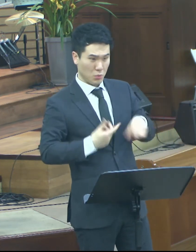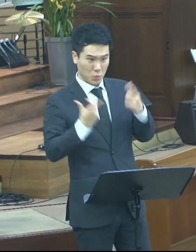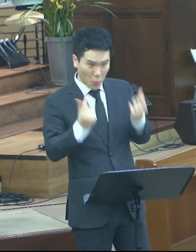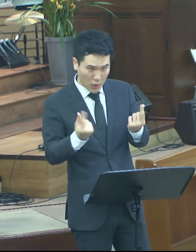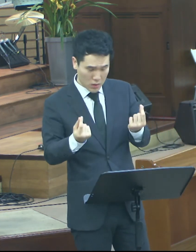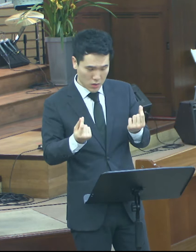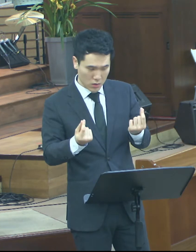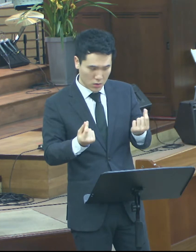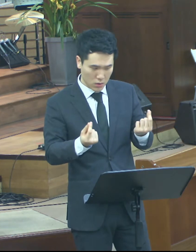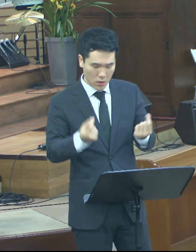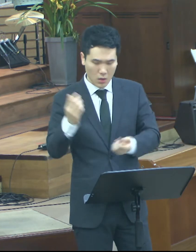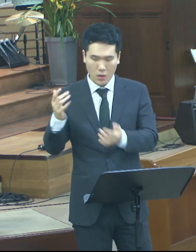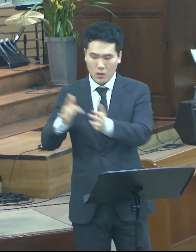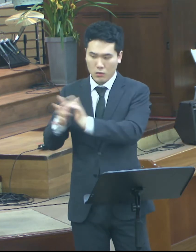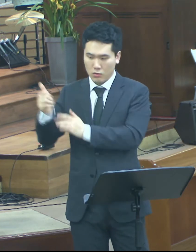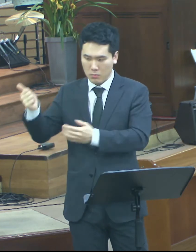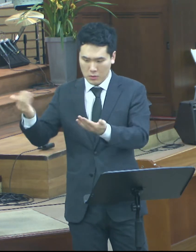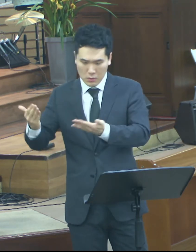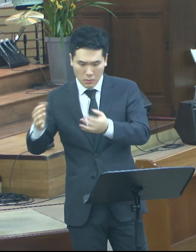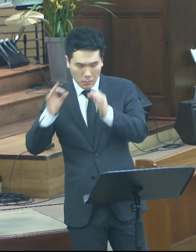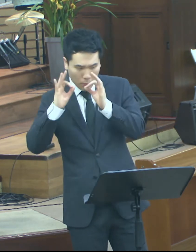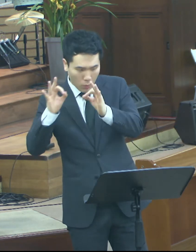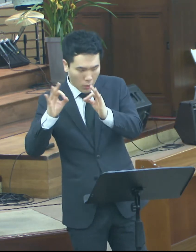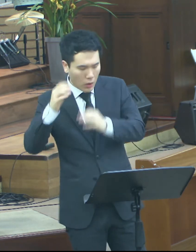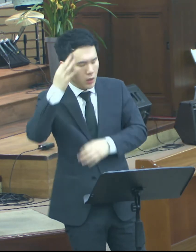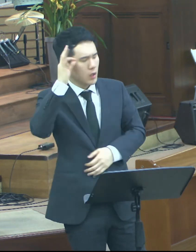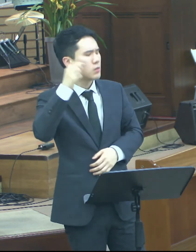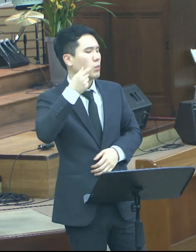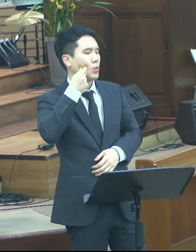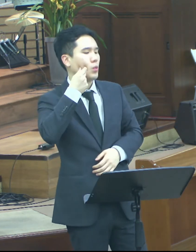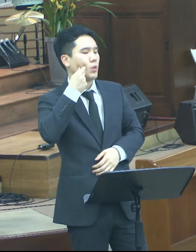깨닫는다는 헬라어 단어는 함께 이해한다, 두 단어의 합성어거든요.